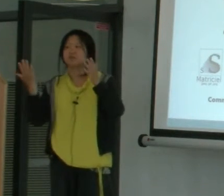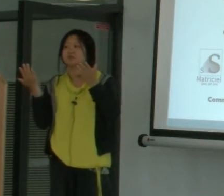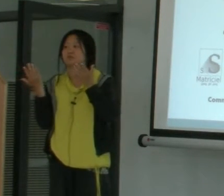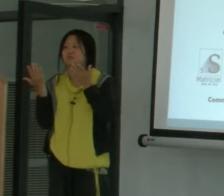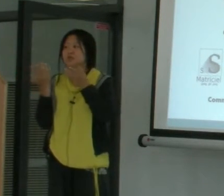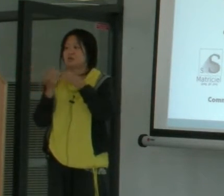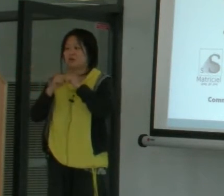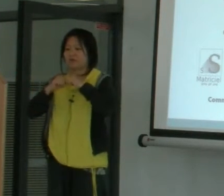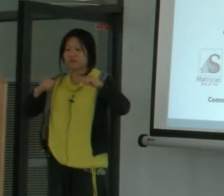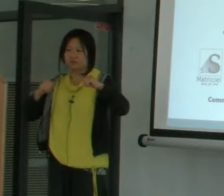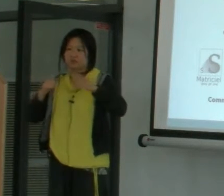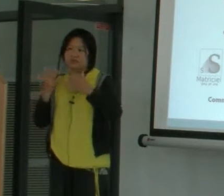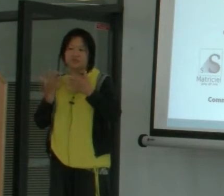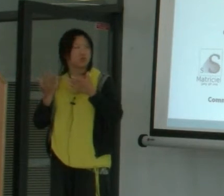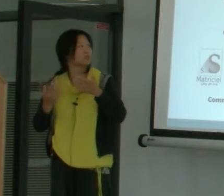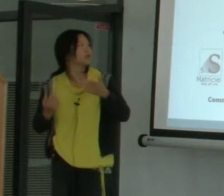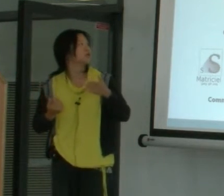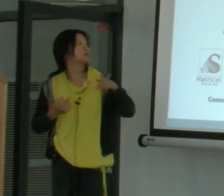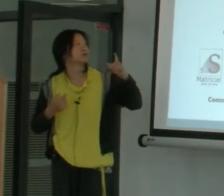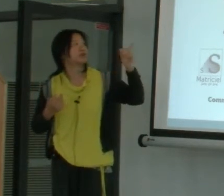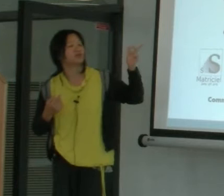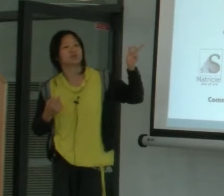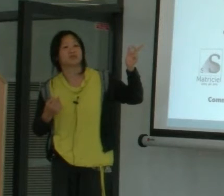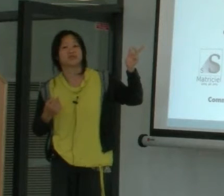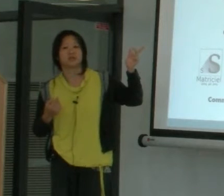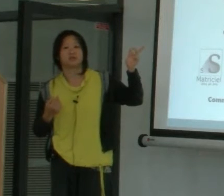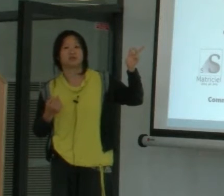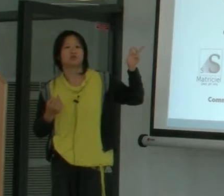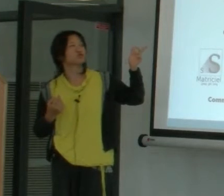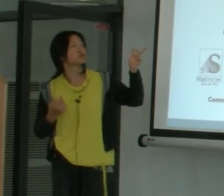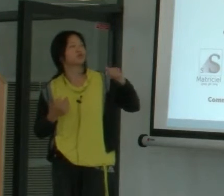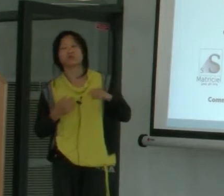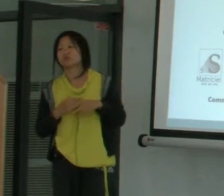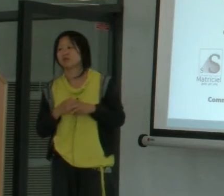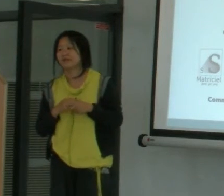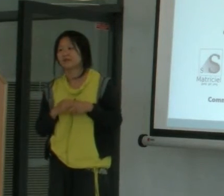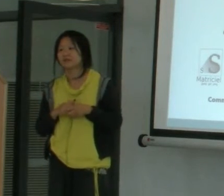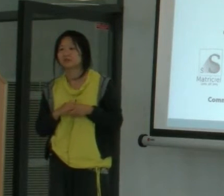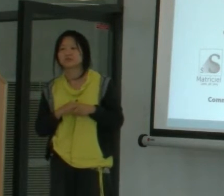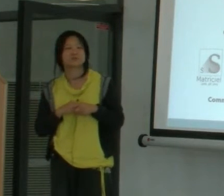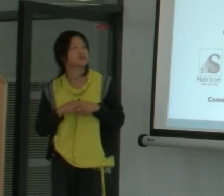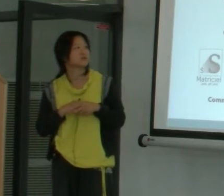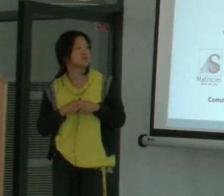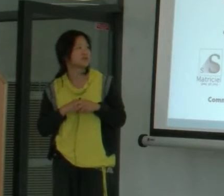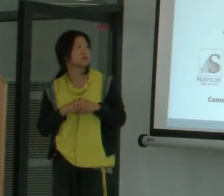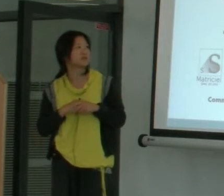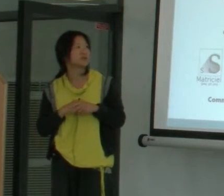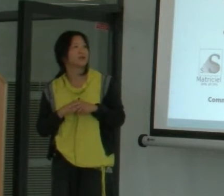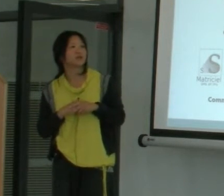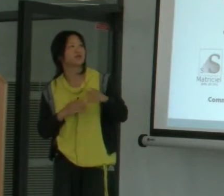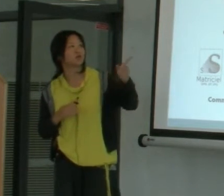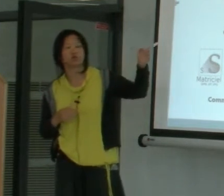cygnothèque, en fait, c'est quoi? Donc, en fait, c'est quelque chose qu'on va trouver sur Internet. Donc, c'est un site